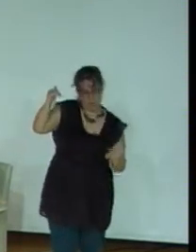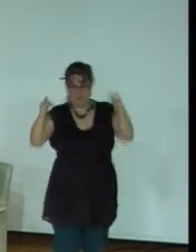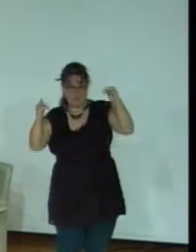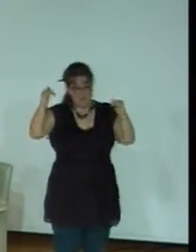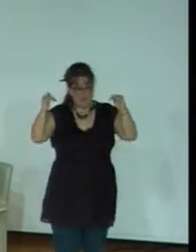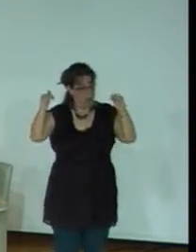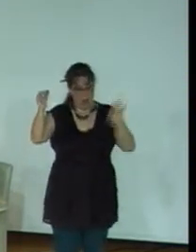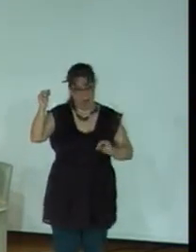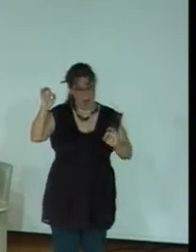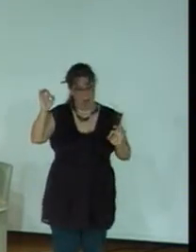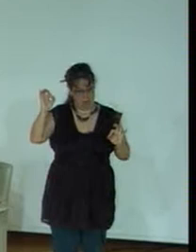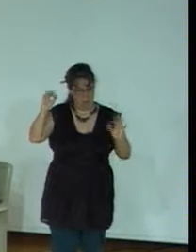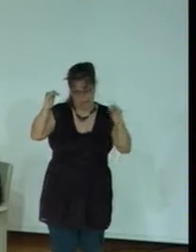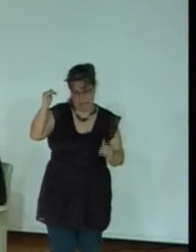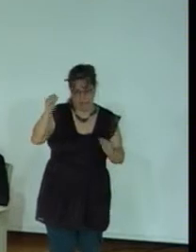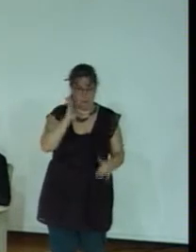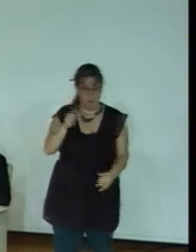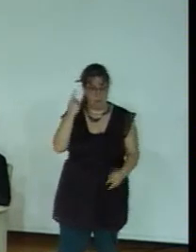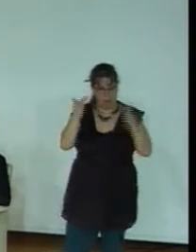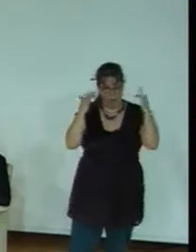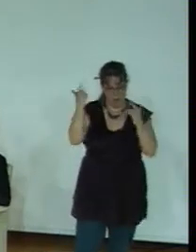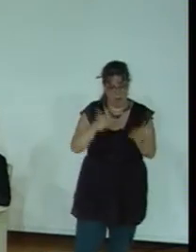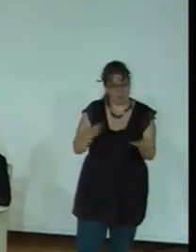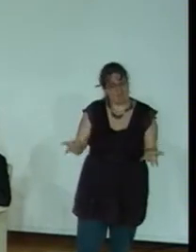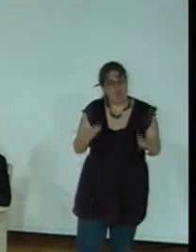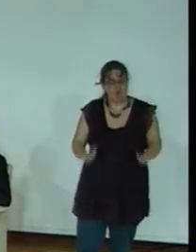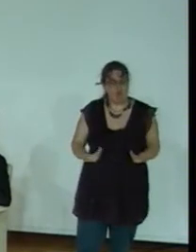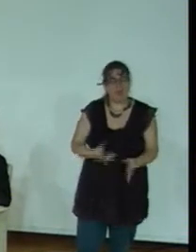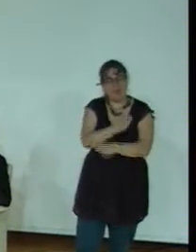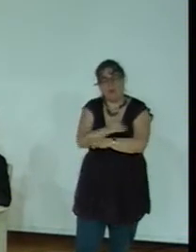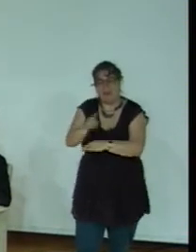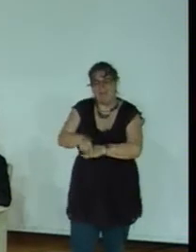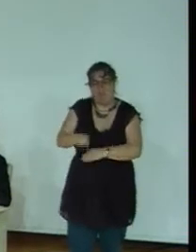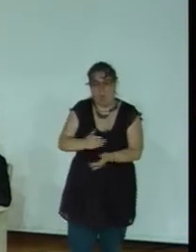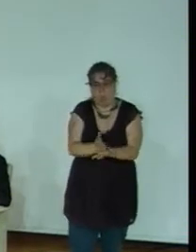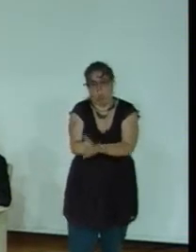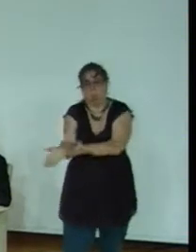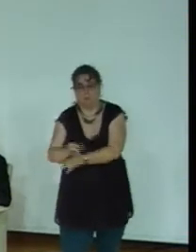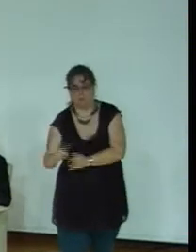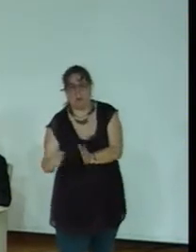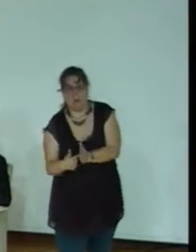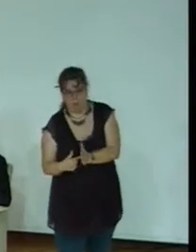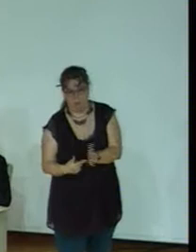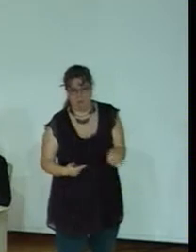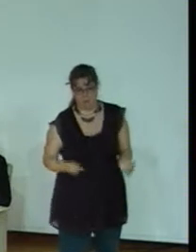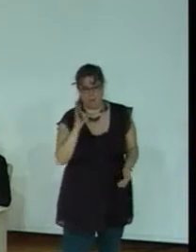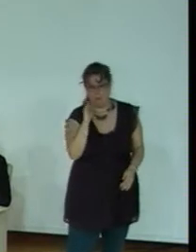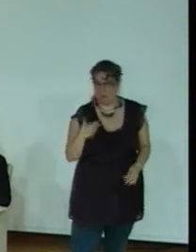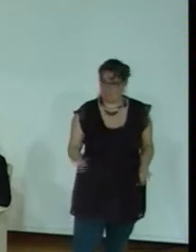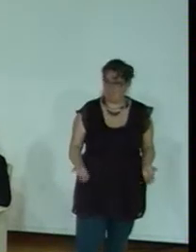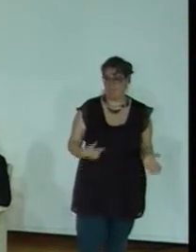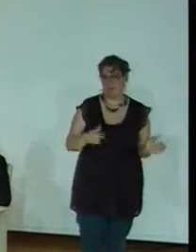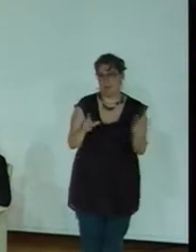départ, on va dériver, c'est évident, et également avec cette loi qui vient d'être votée, on se retrouve dans un